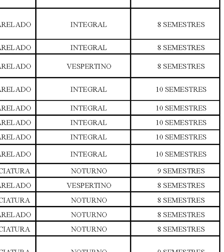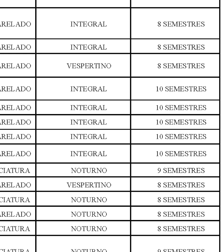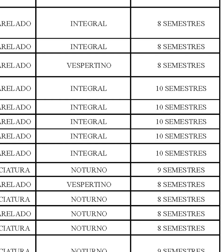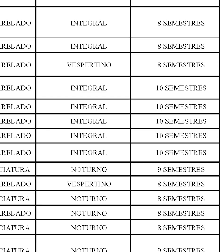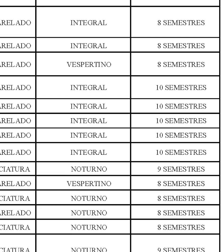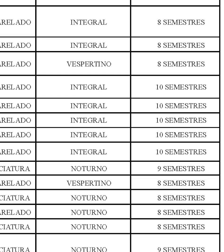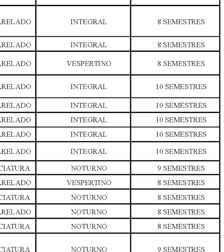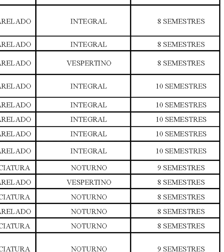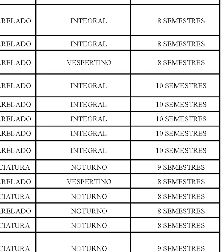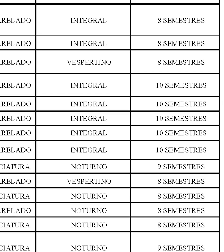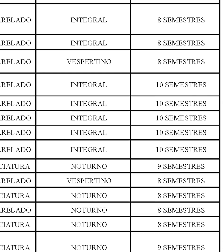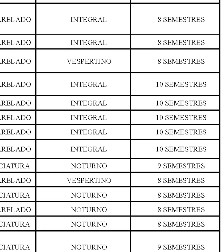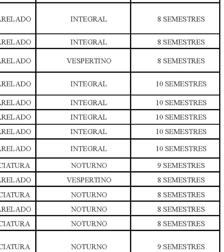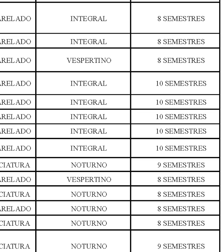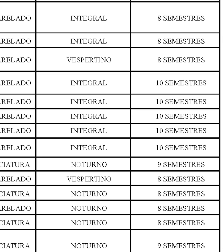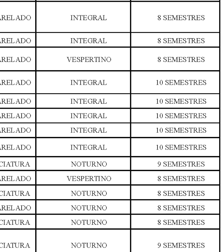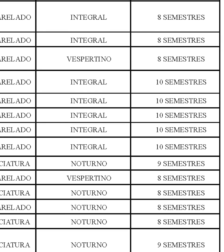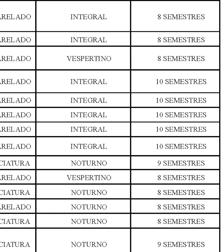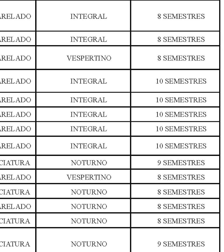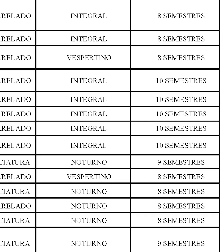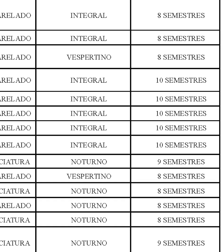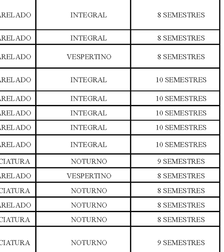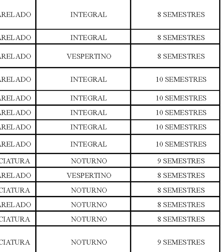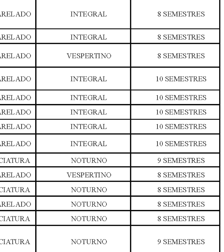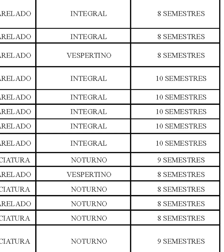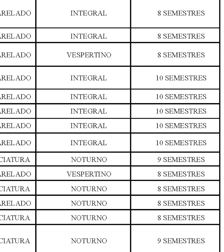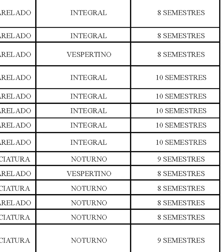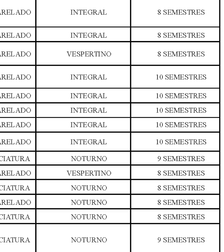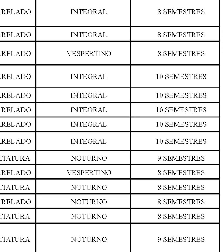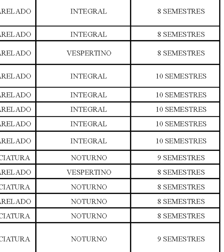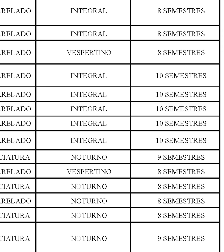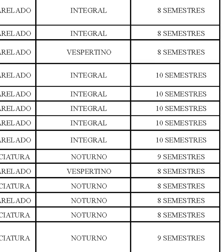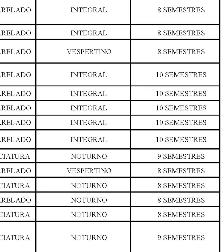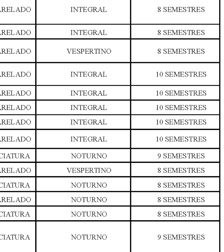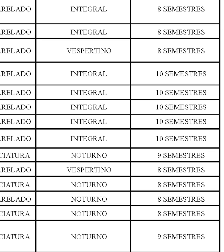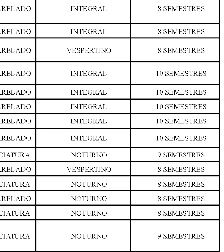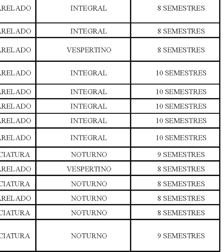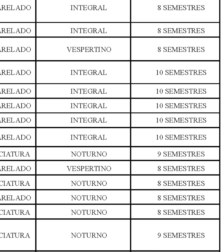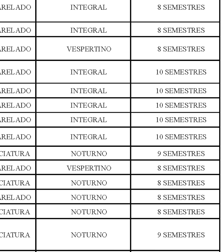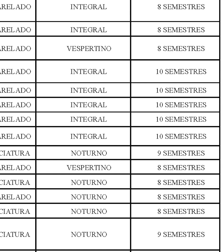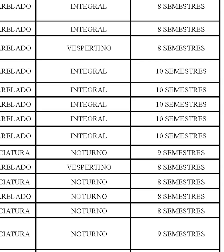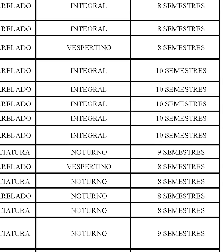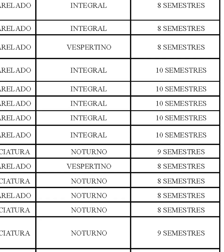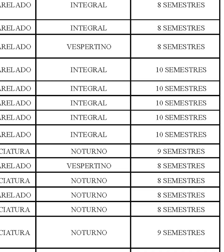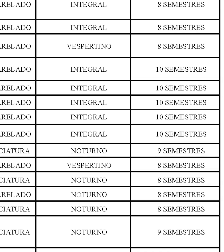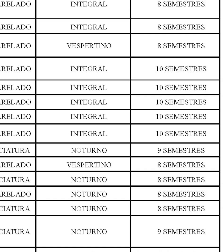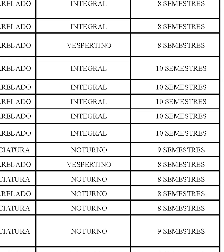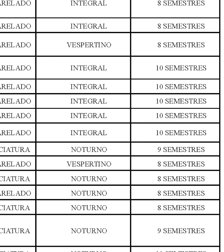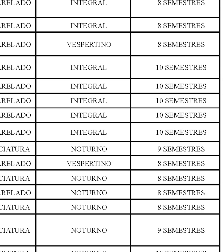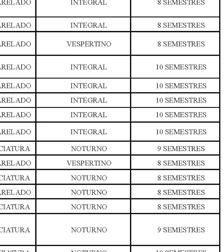Geografia. Bacharelado, vespertino, 8 semestres. Geografia.